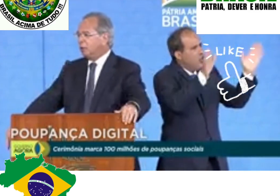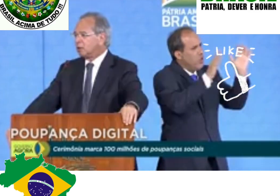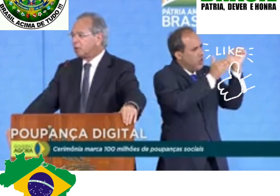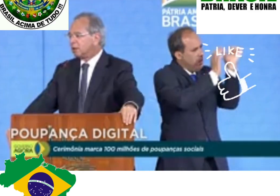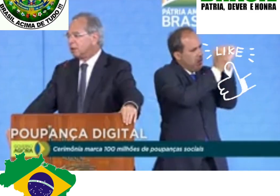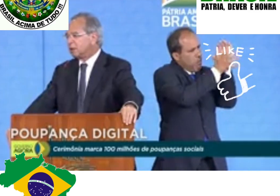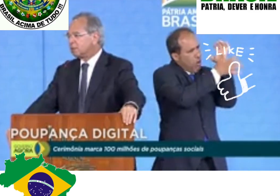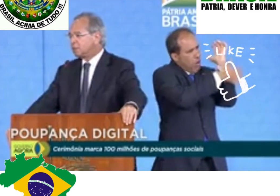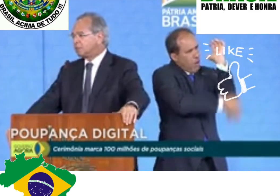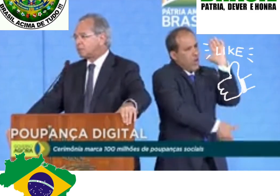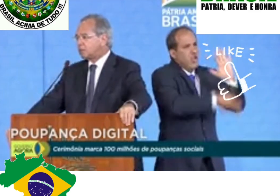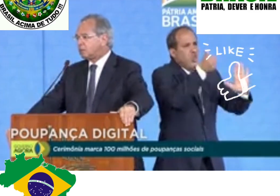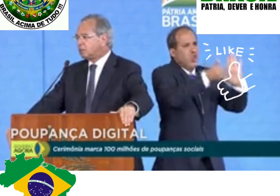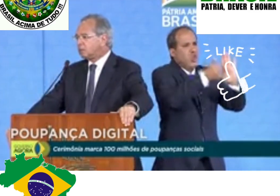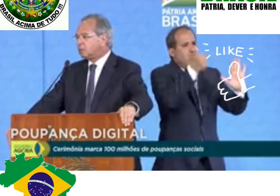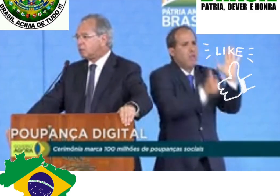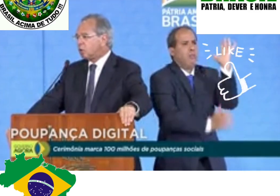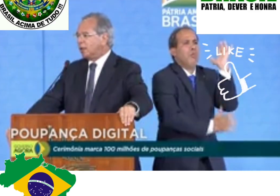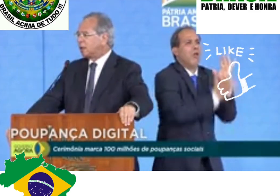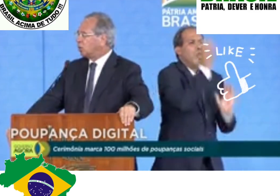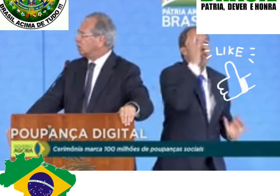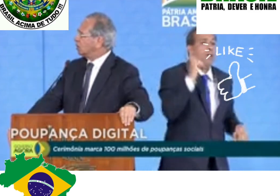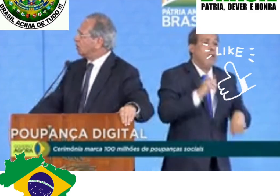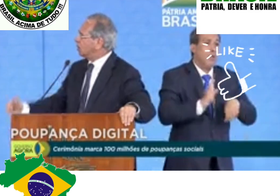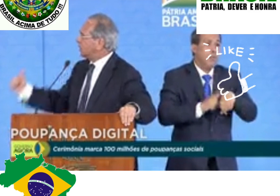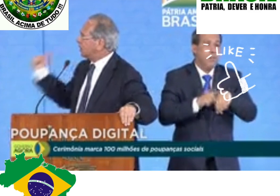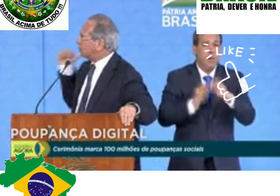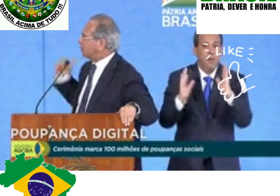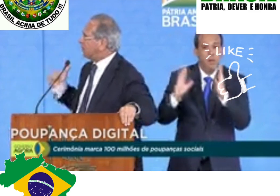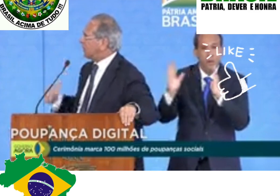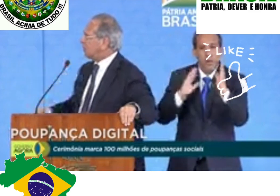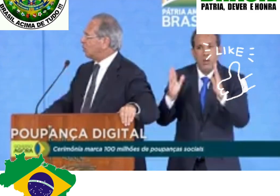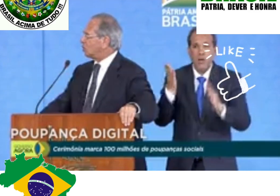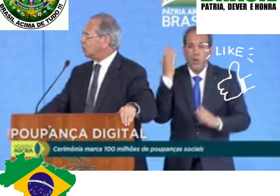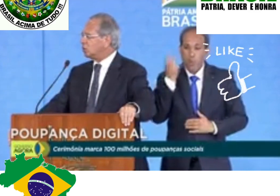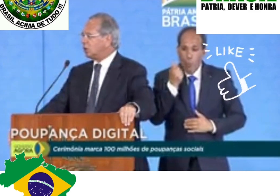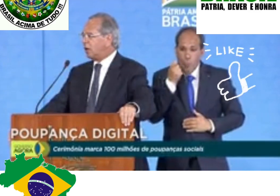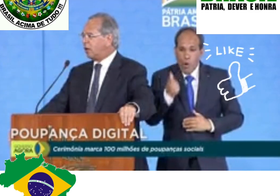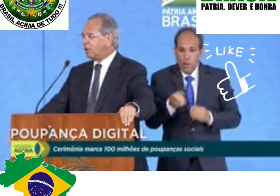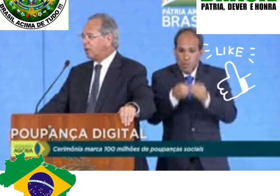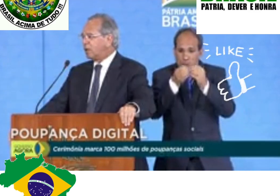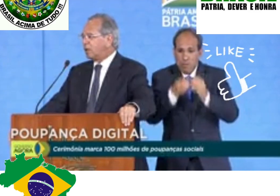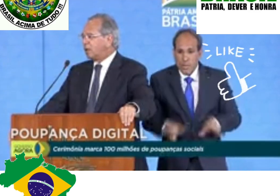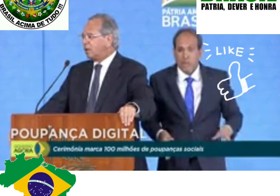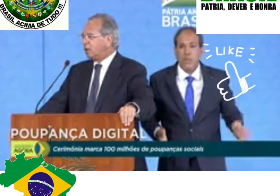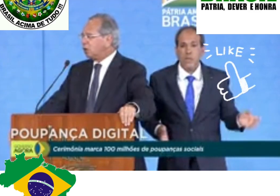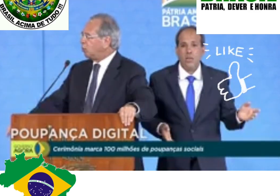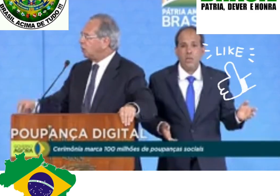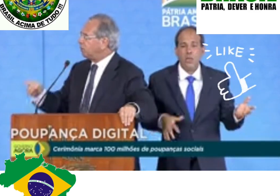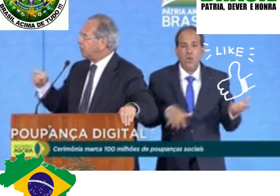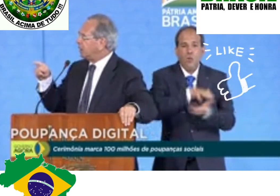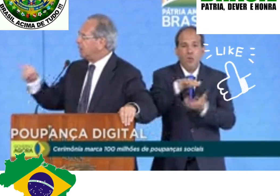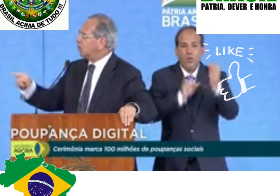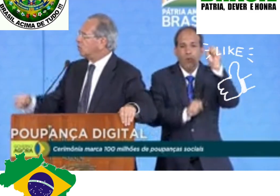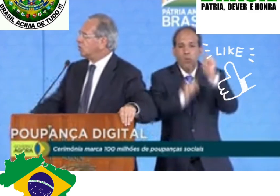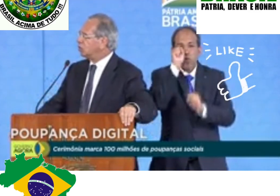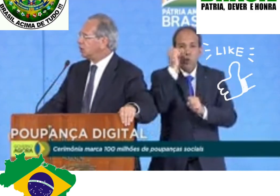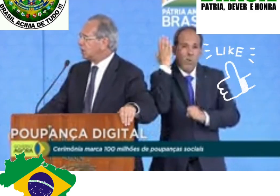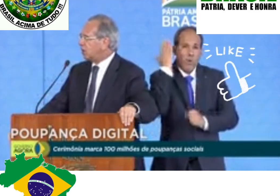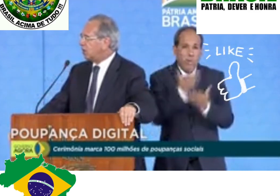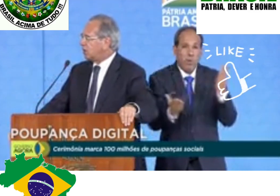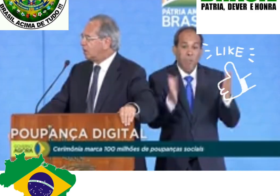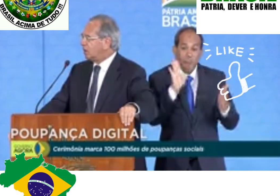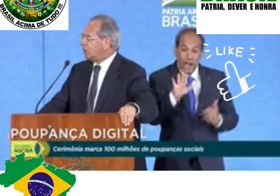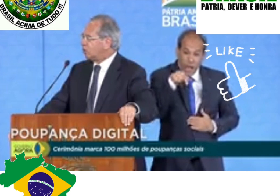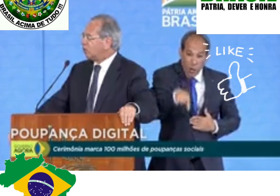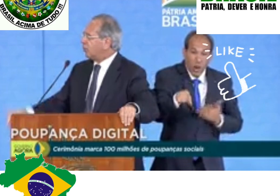primeiro momento, presidente, com essa noção de que nós perdemos a primeira revolução industrial, mas nós não podemos perder a revolução